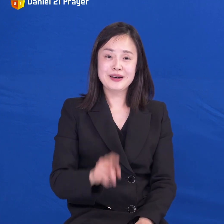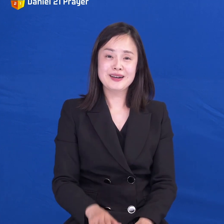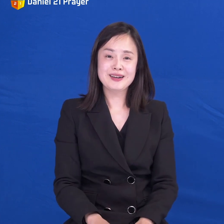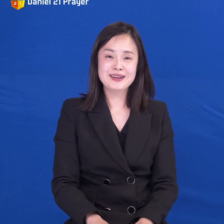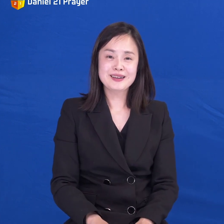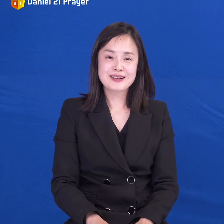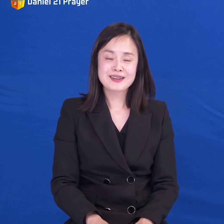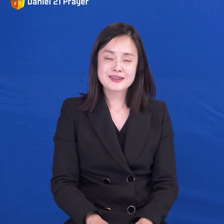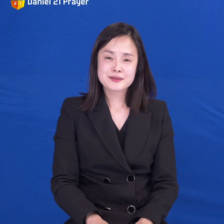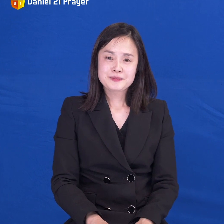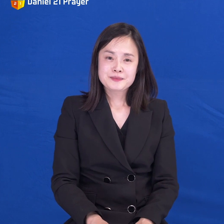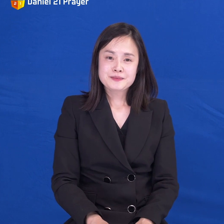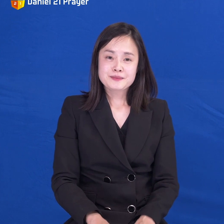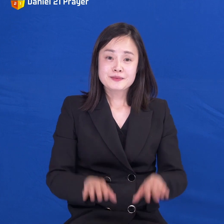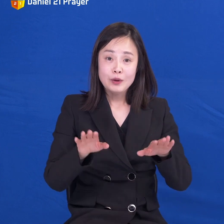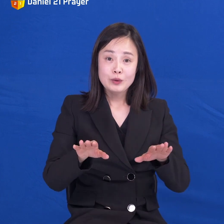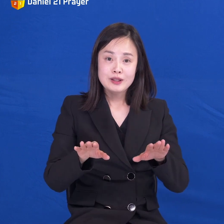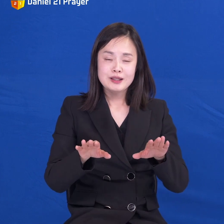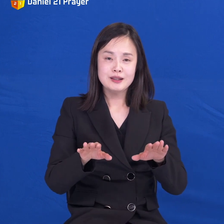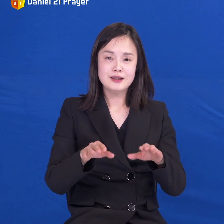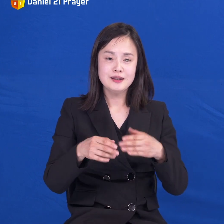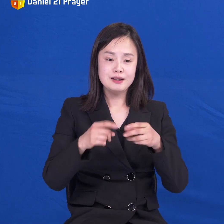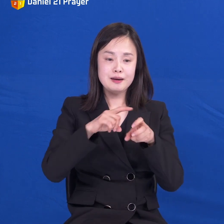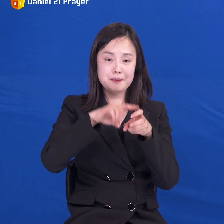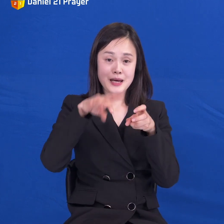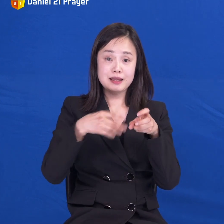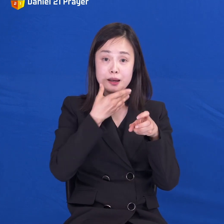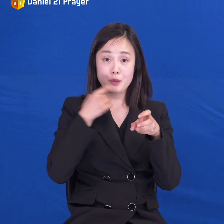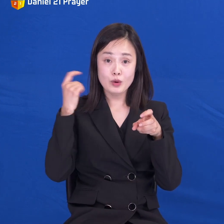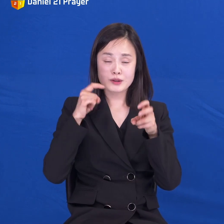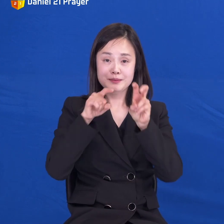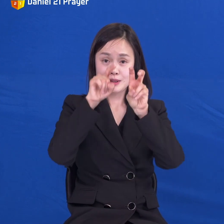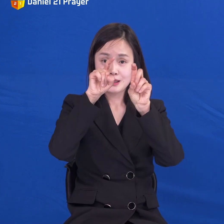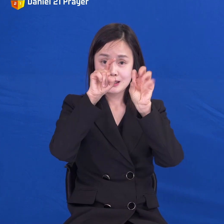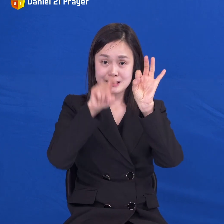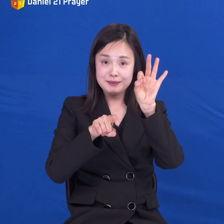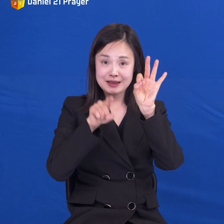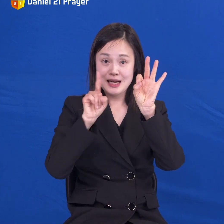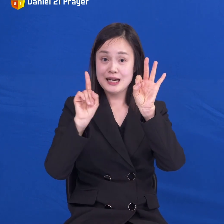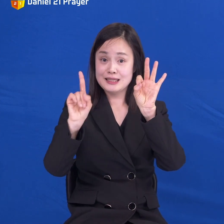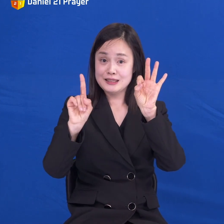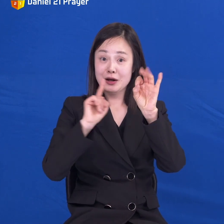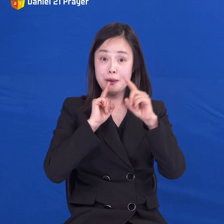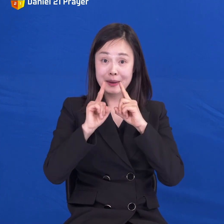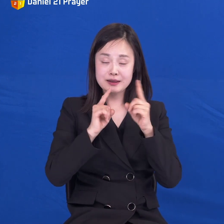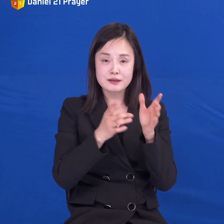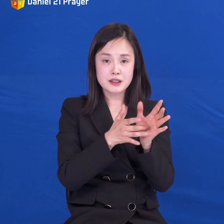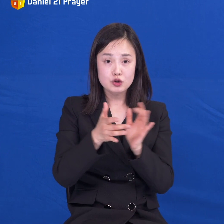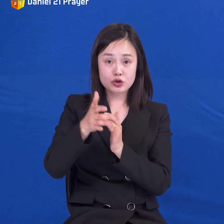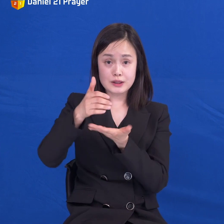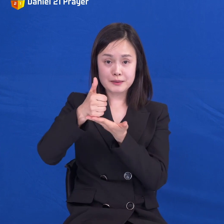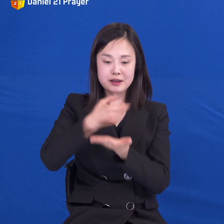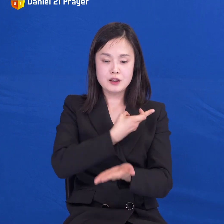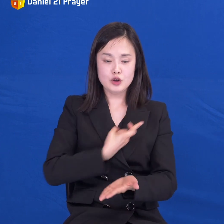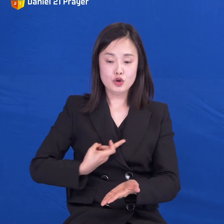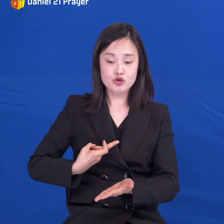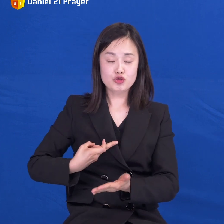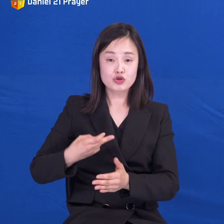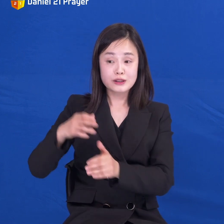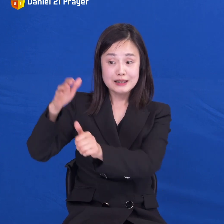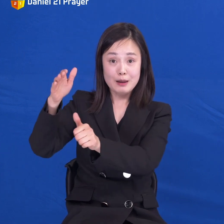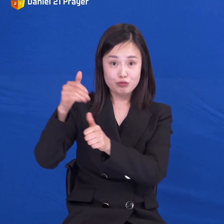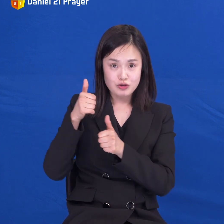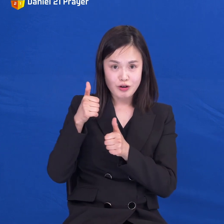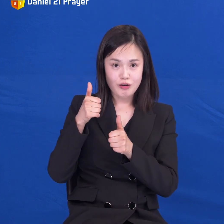오늘 10장 1절의 말씀이에요. 예수께서 12제자를 부르사 더러운 귀신을 쫓아내며